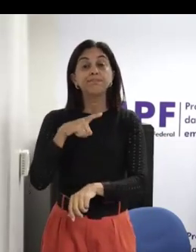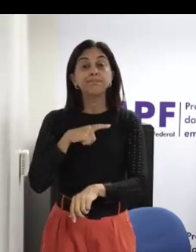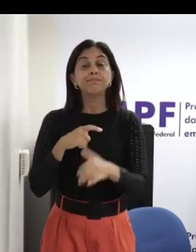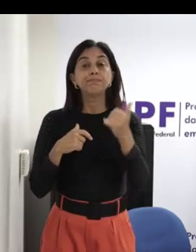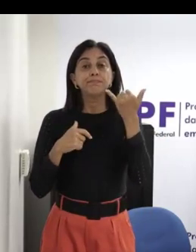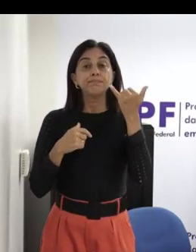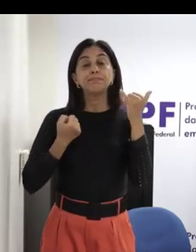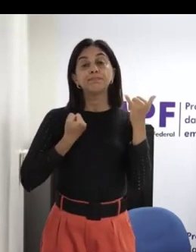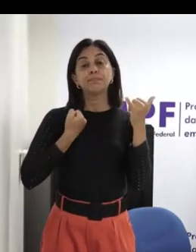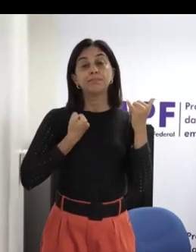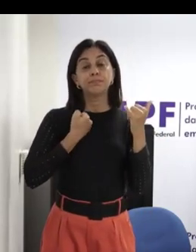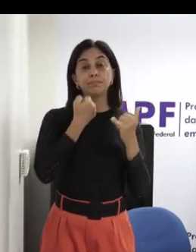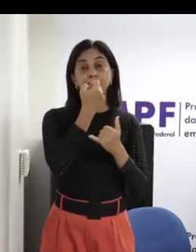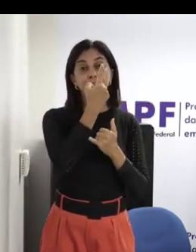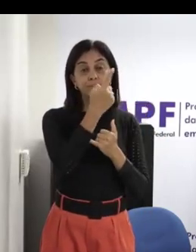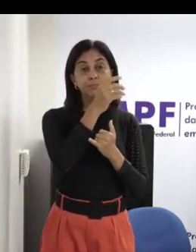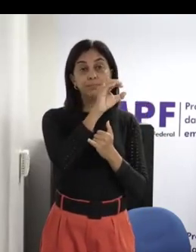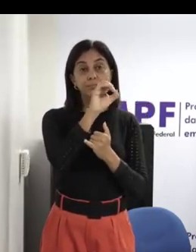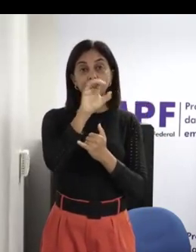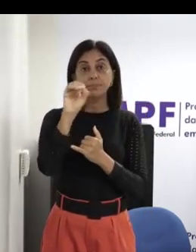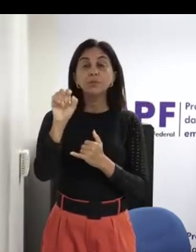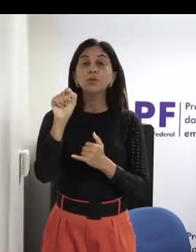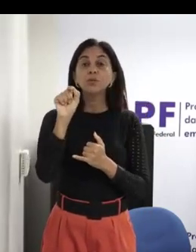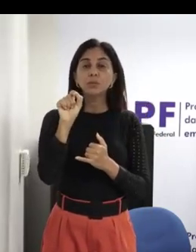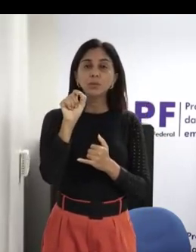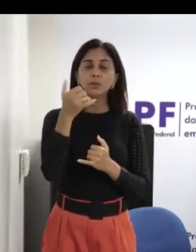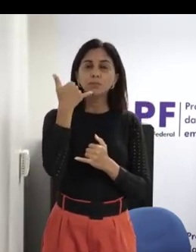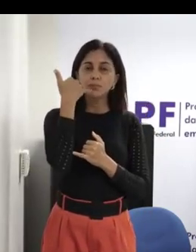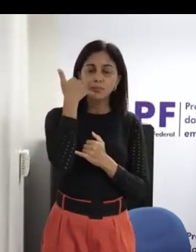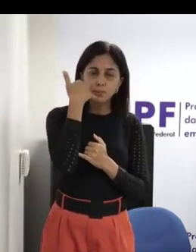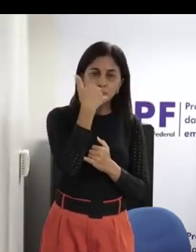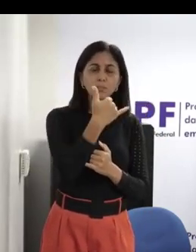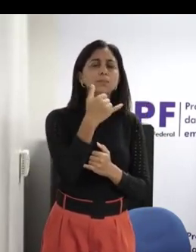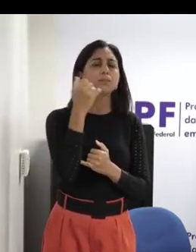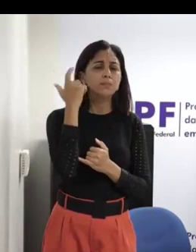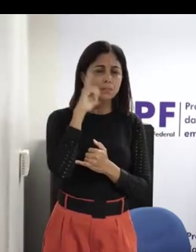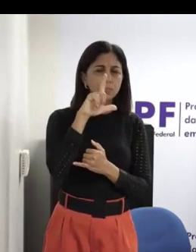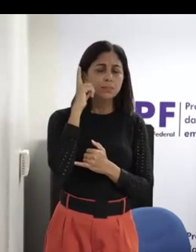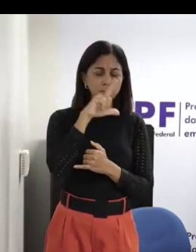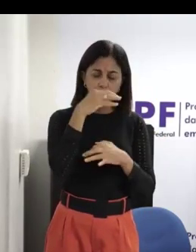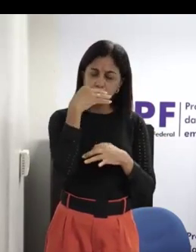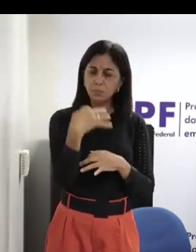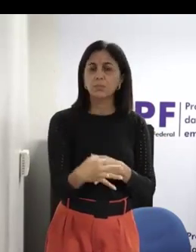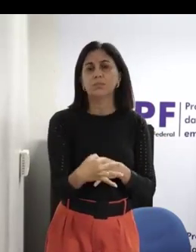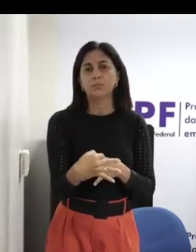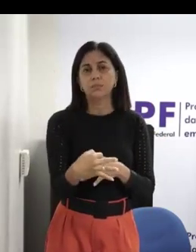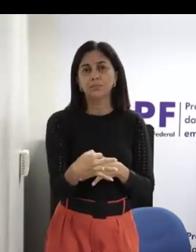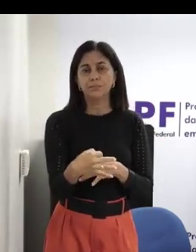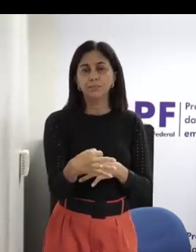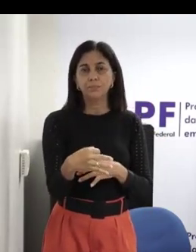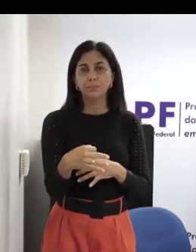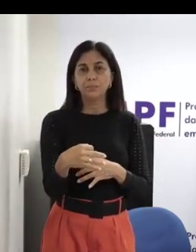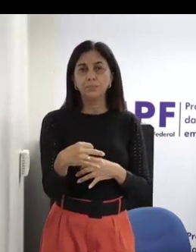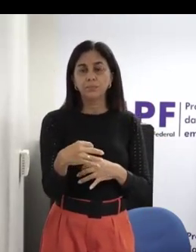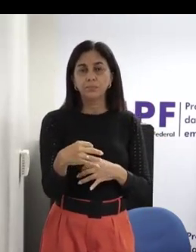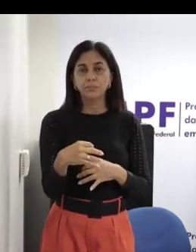funciona doutor às vezes Ah isso aqui esse serviço não funciona né mas ele funciona né geralmente a pessoa está